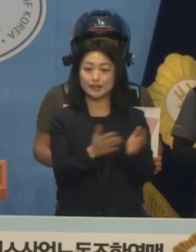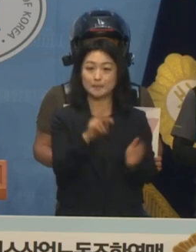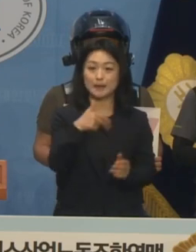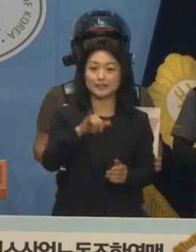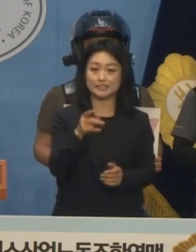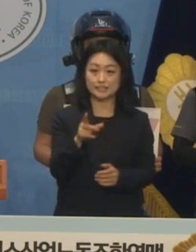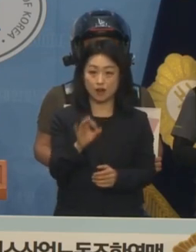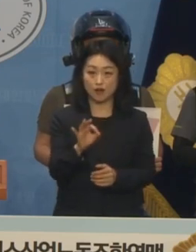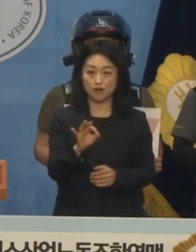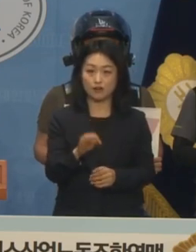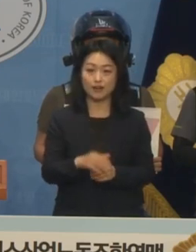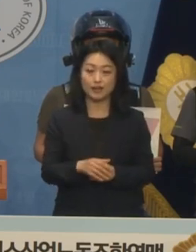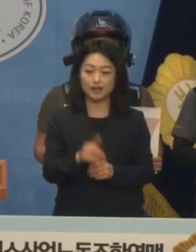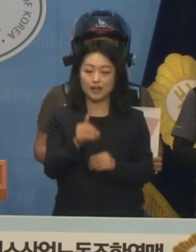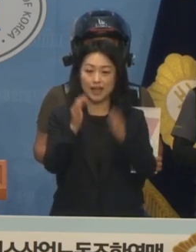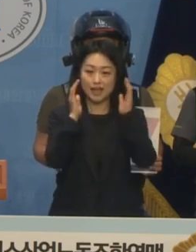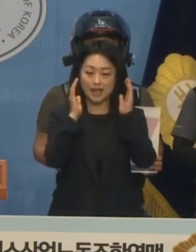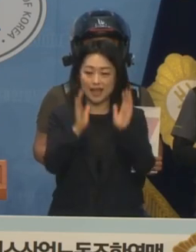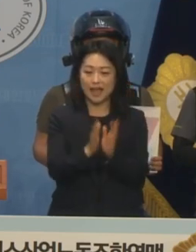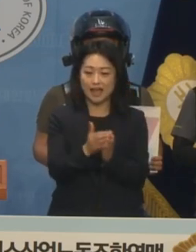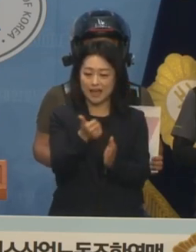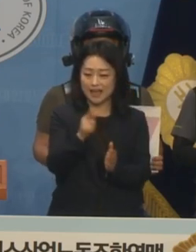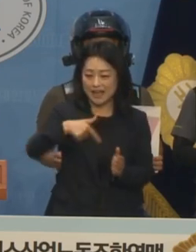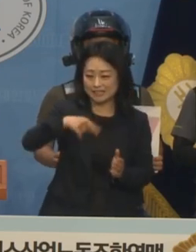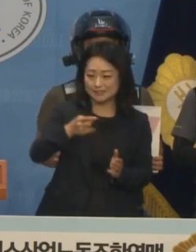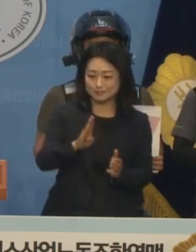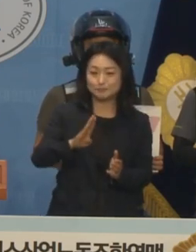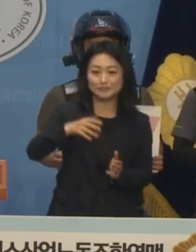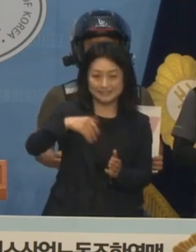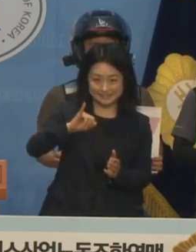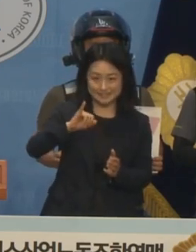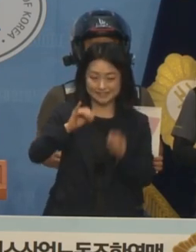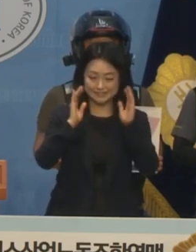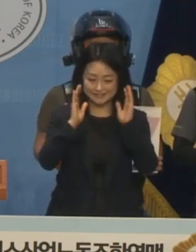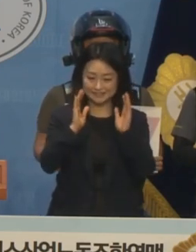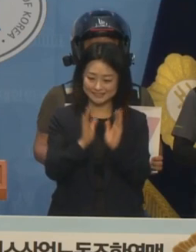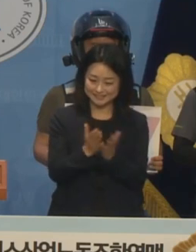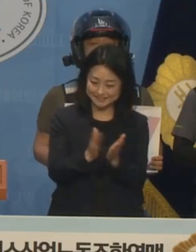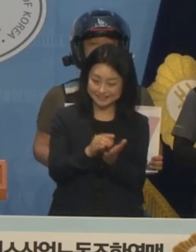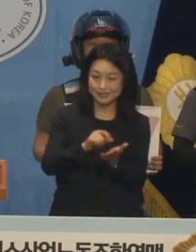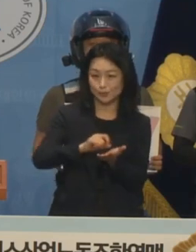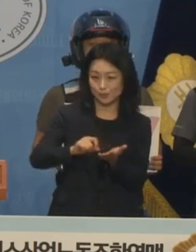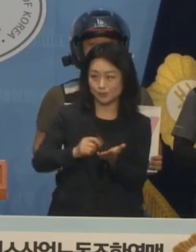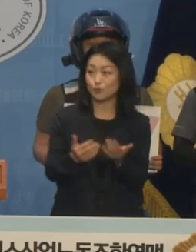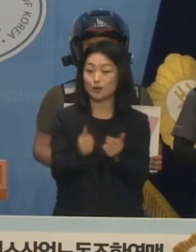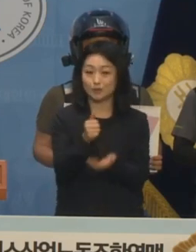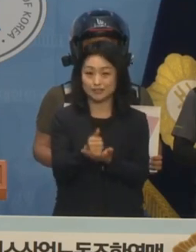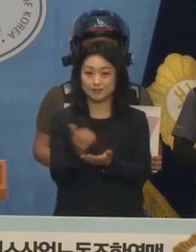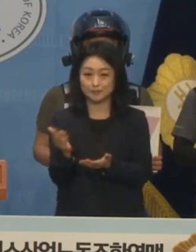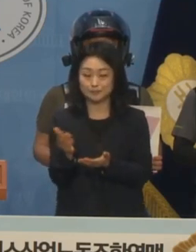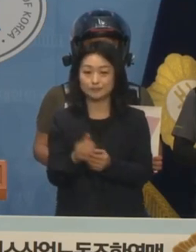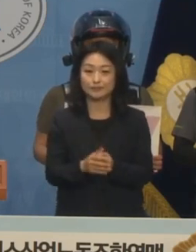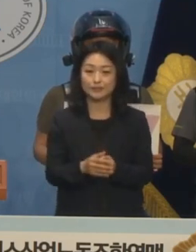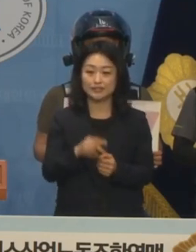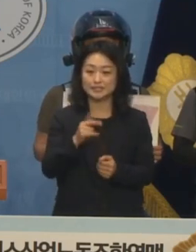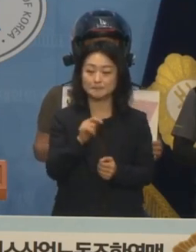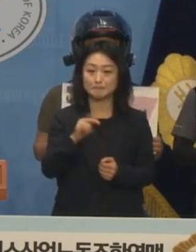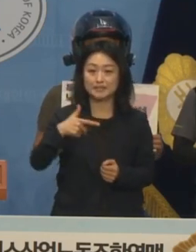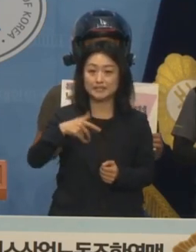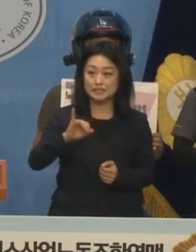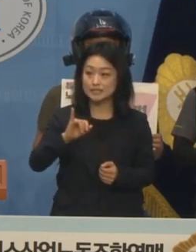박시영 학습지 노조 조합원님 오셨습니다. 네. 신민씨 서비스연맹